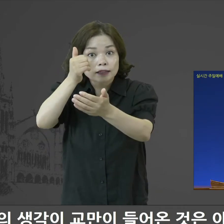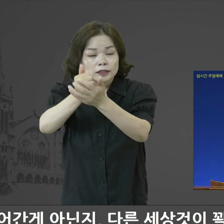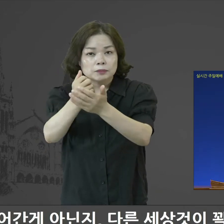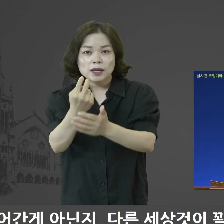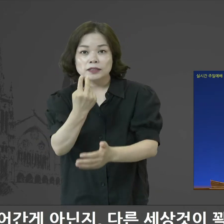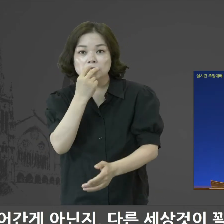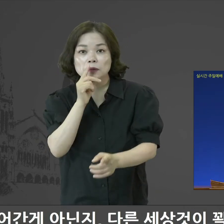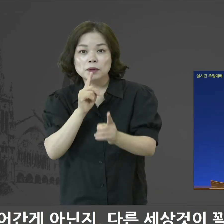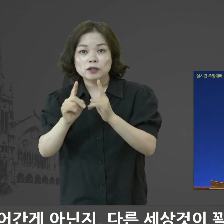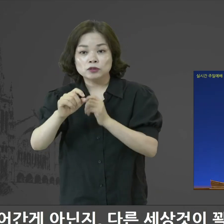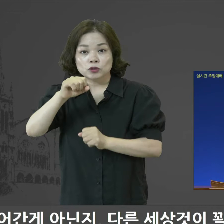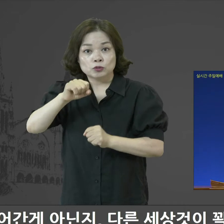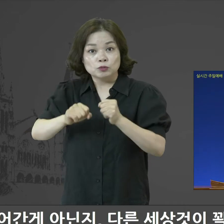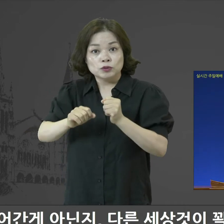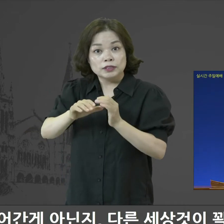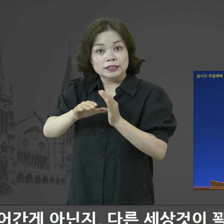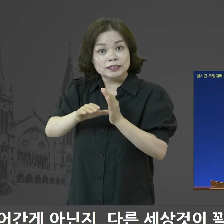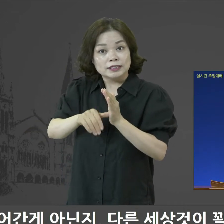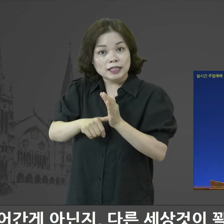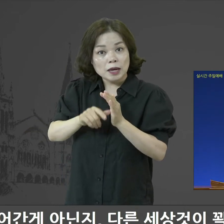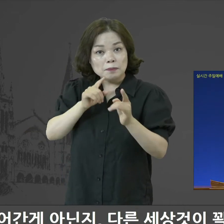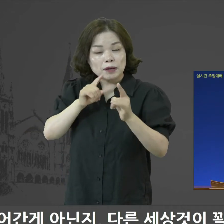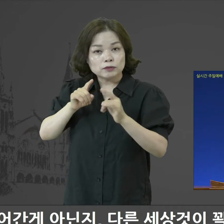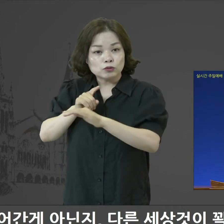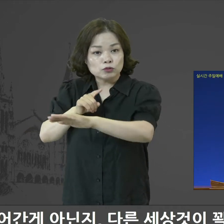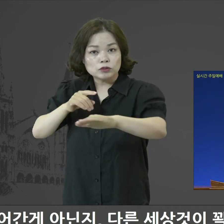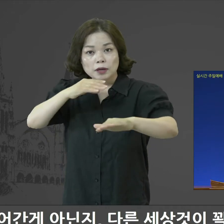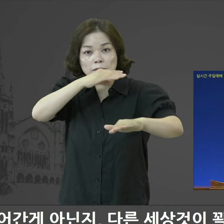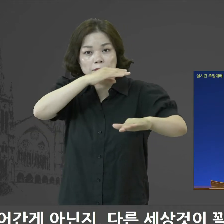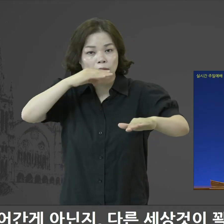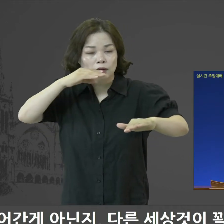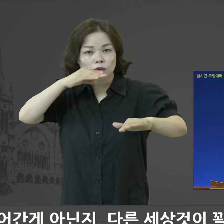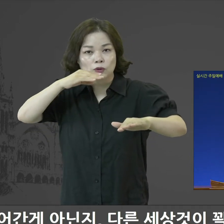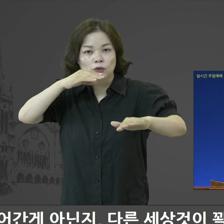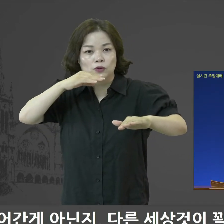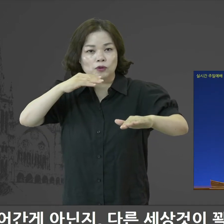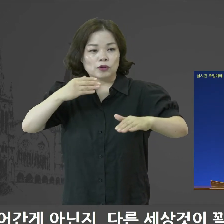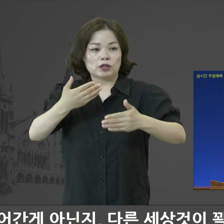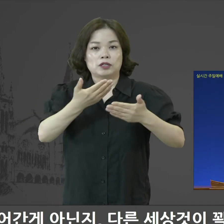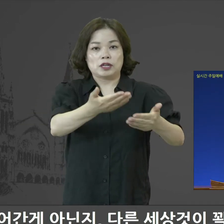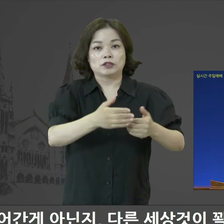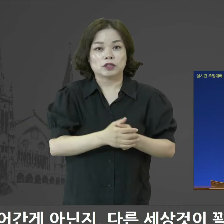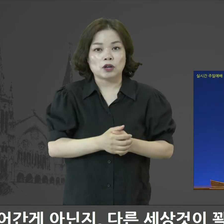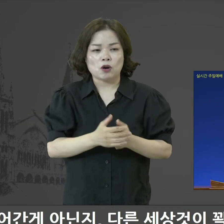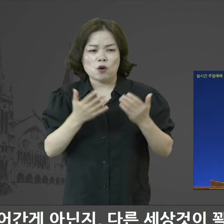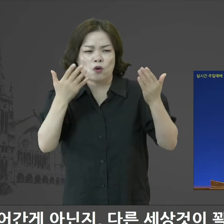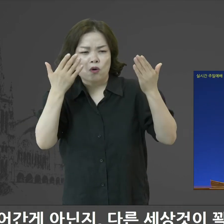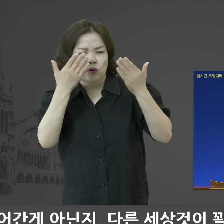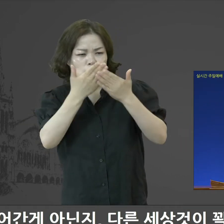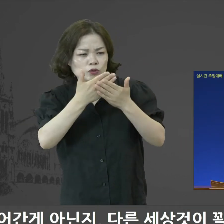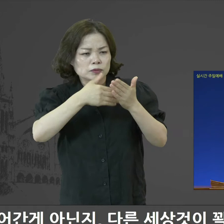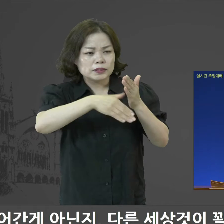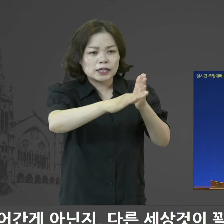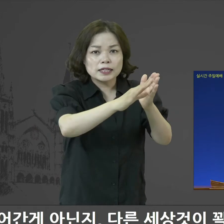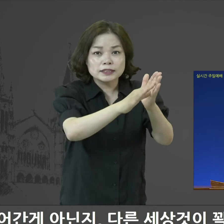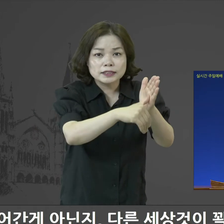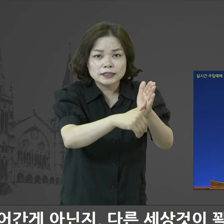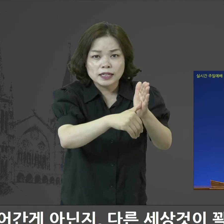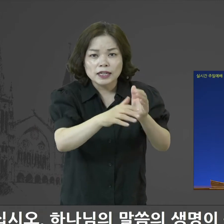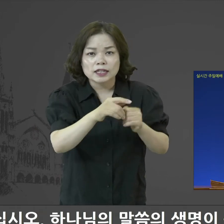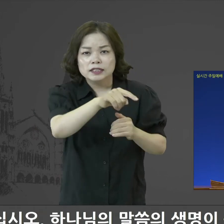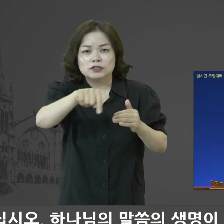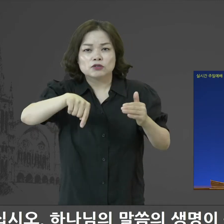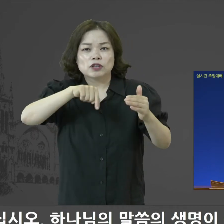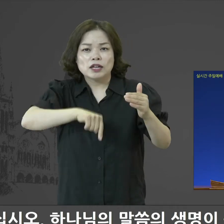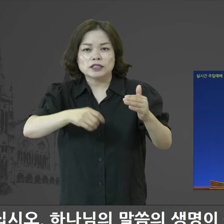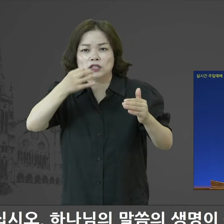생명의 말씀이 움직이고 있을 때, 그때 그 말씀이 우리를 바로잡아 준다는 겁니다. 어두움을 향하여 갈 때 그 말씀이 우리에게 시그널을